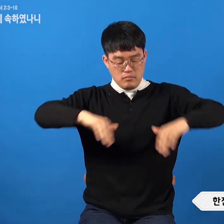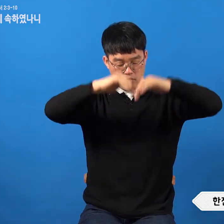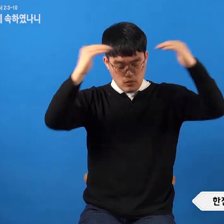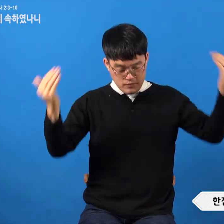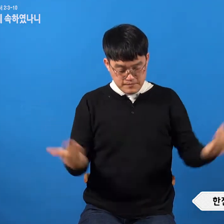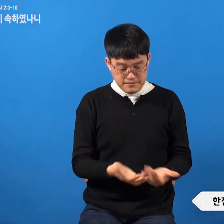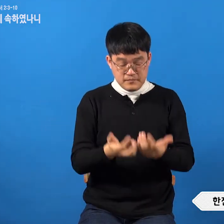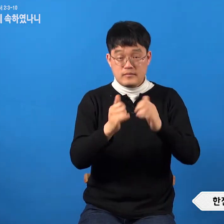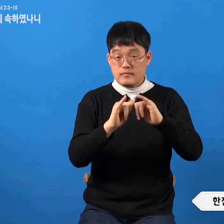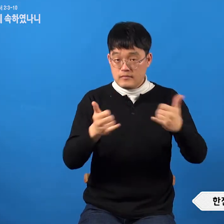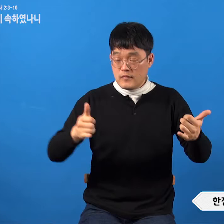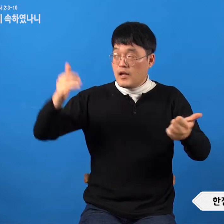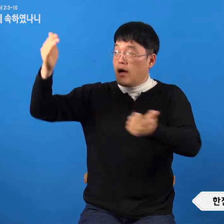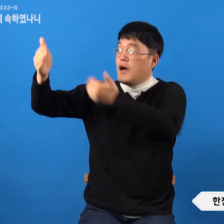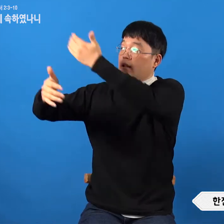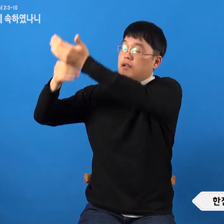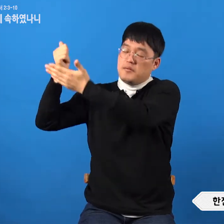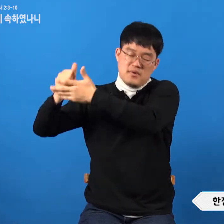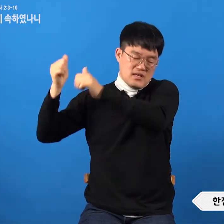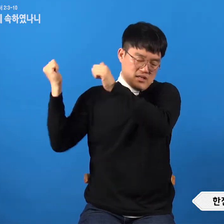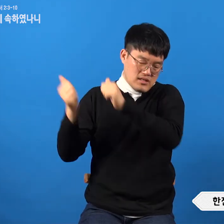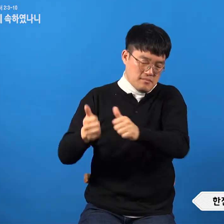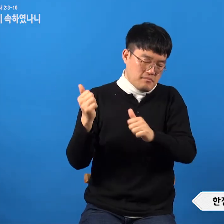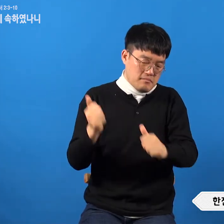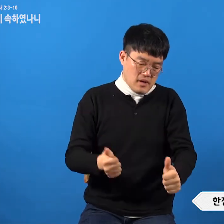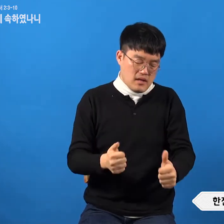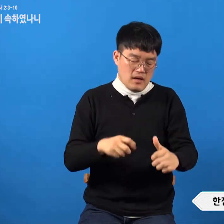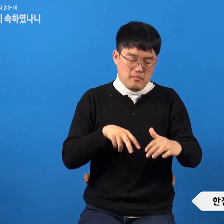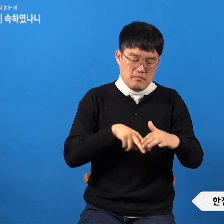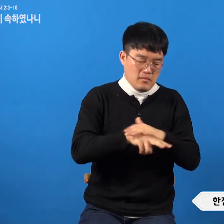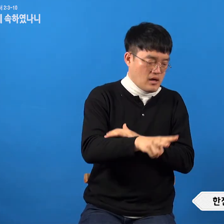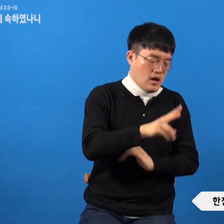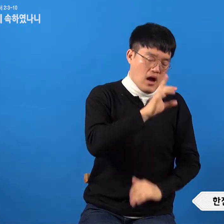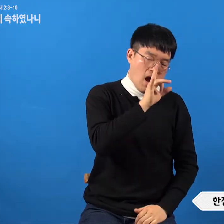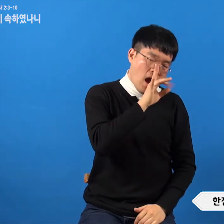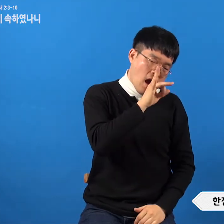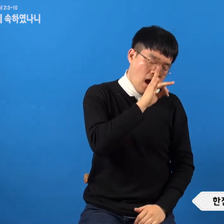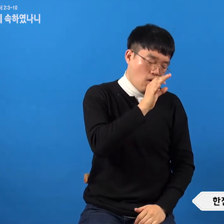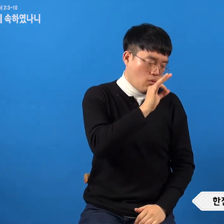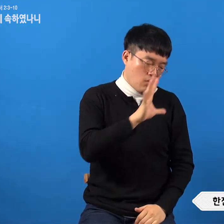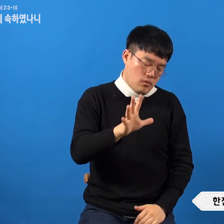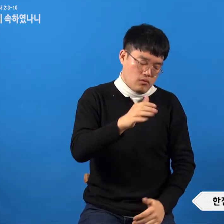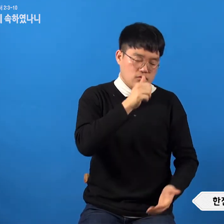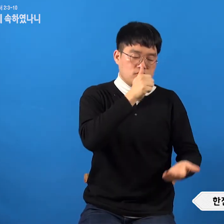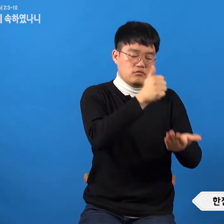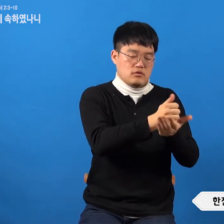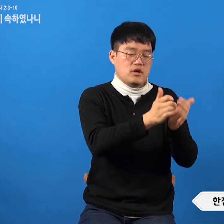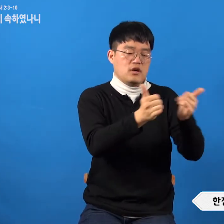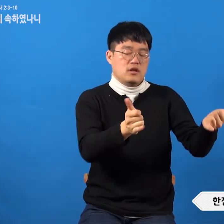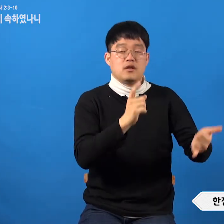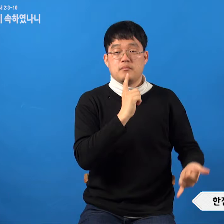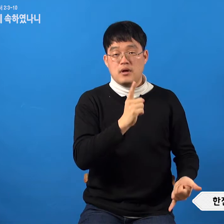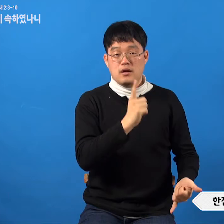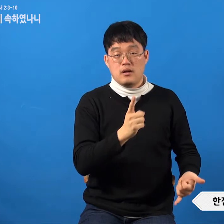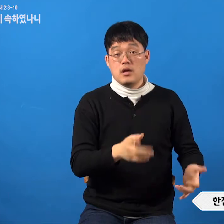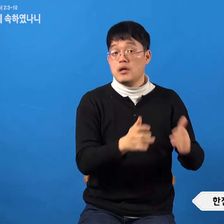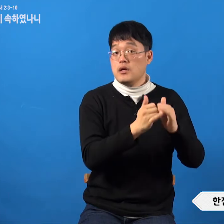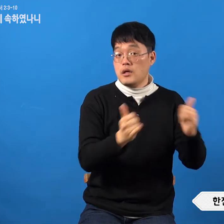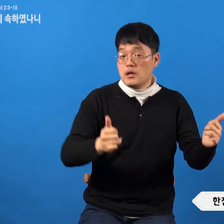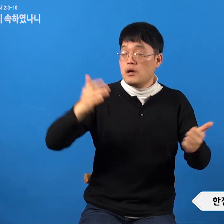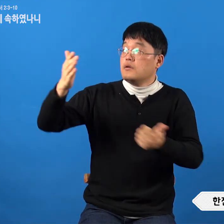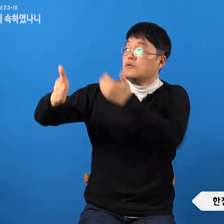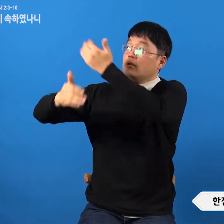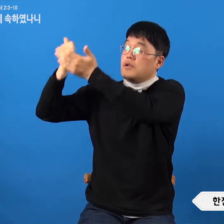인간은 하나님의 심판을 피할 수 없는 죄인이다 하는 뜻입니다. 인간은 하나님의 심판을 피할 수